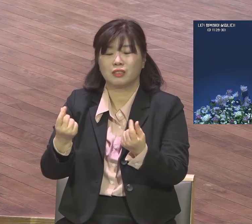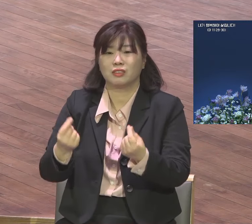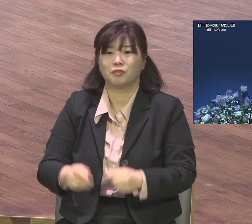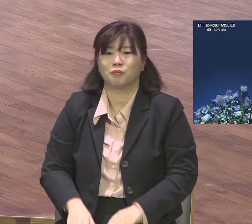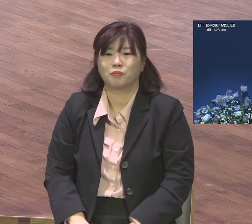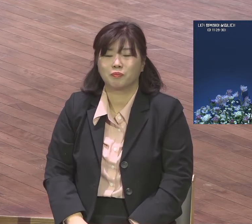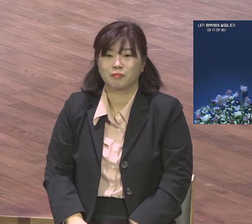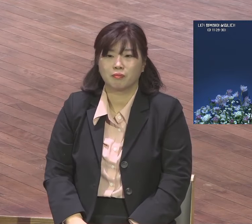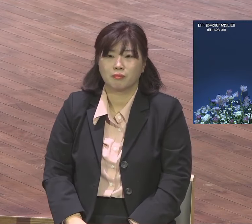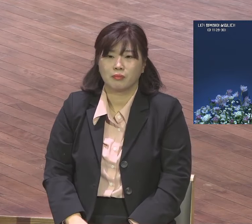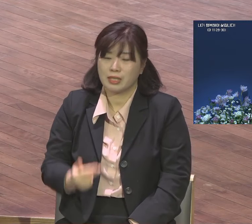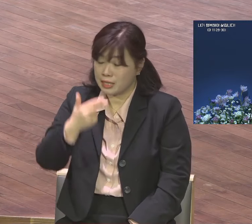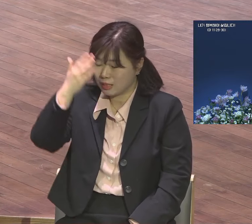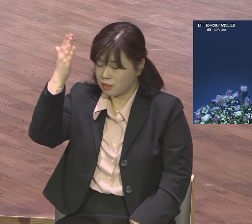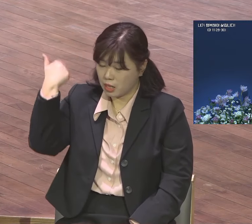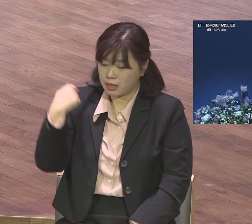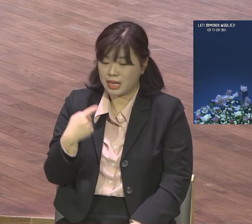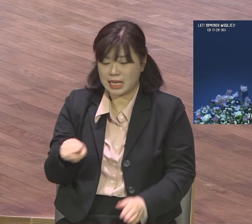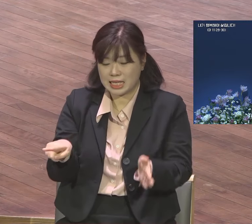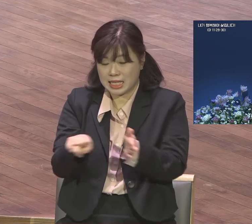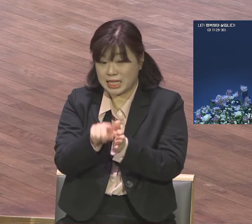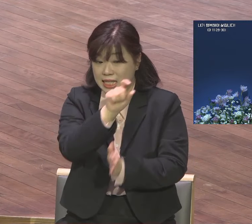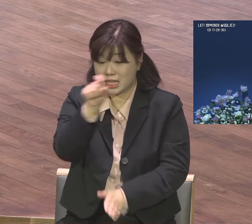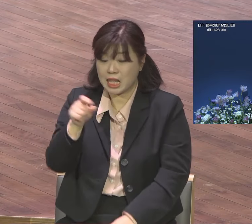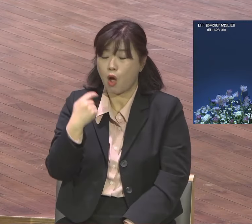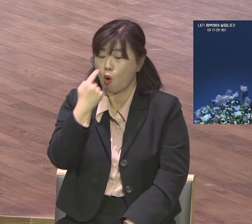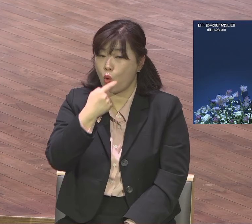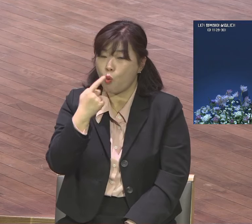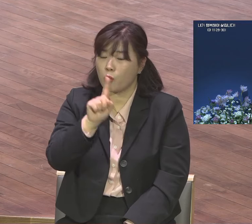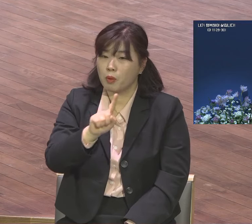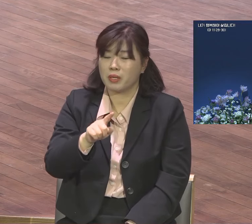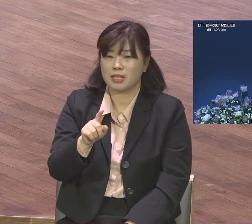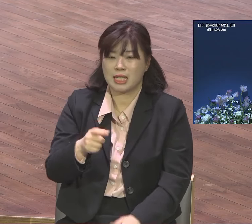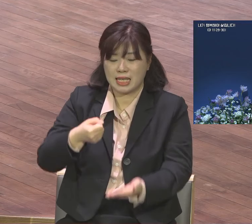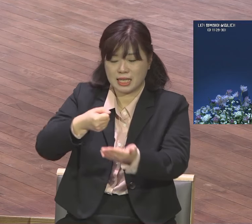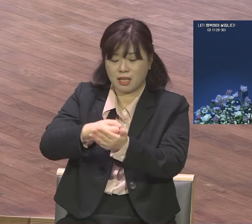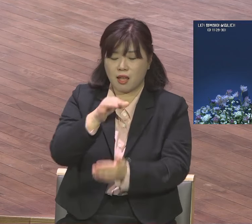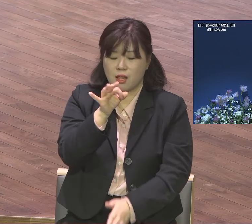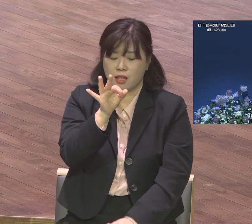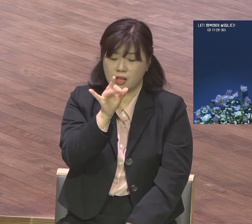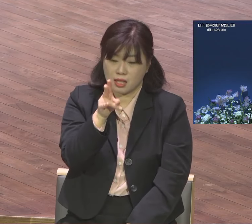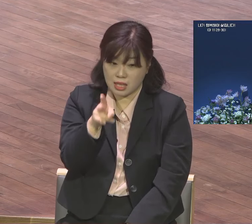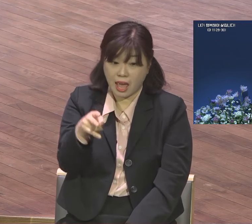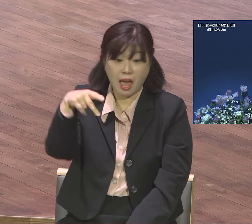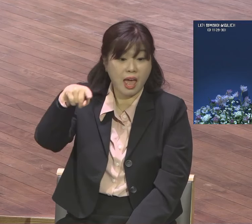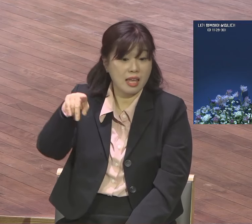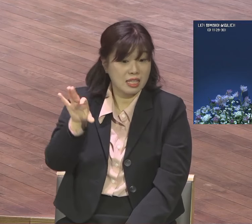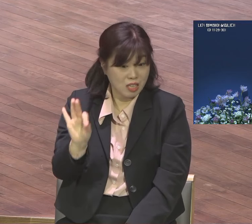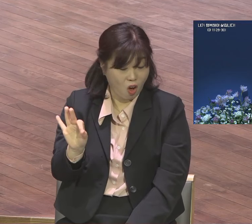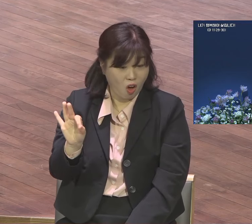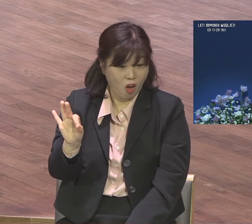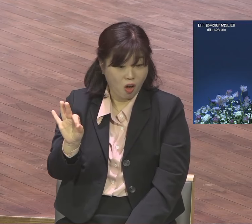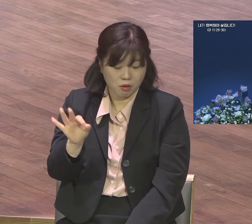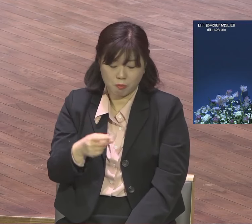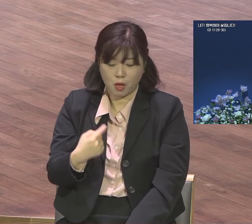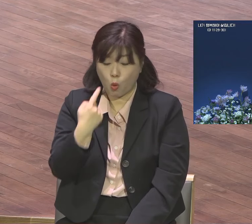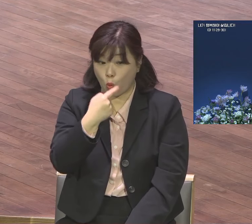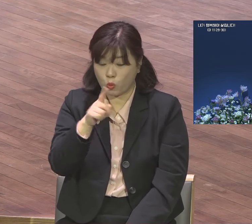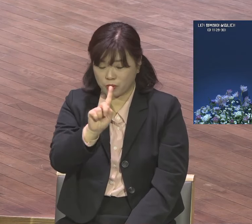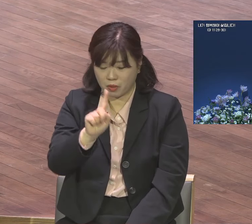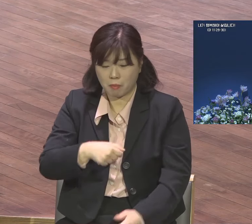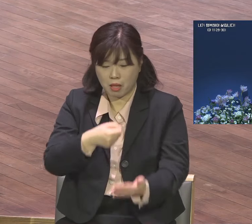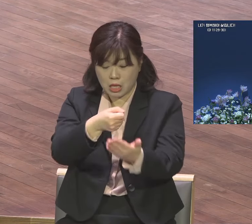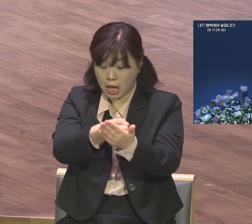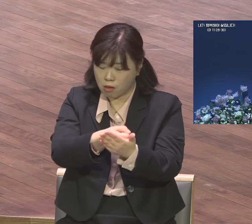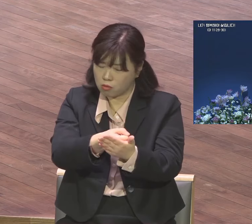예정론을 이상하게 해석했습니다. 그냥 놔둬도 하나님께서 하시는데 굳이 우리가 전도와 선교를 할 필요가